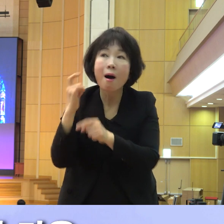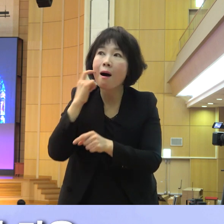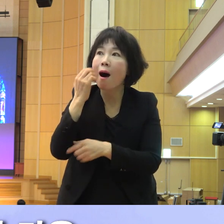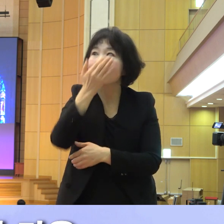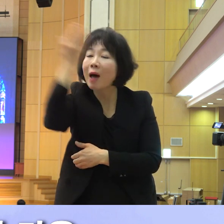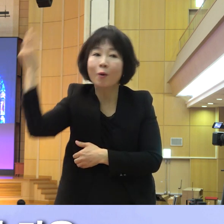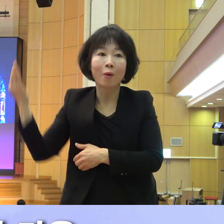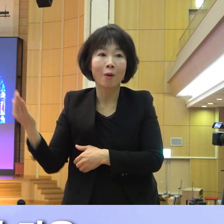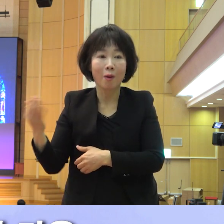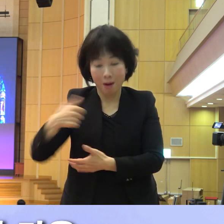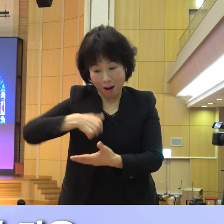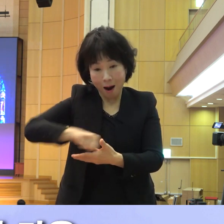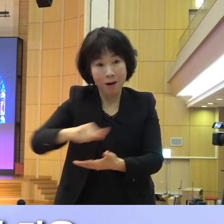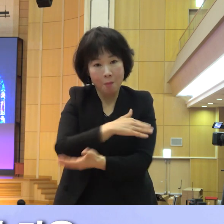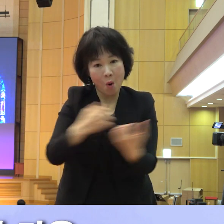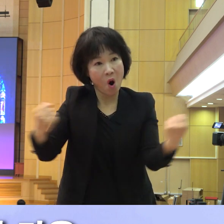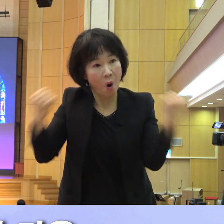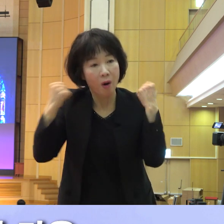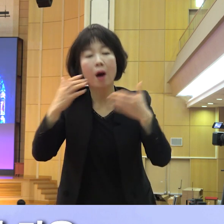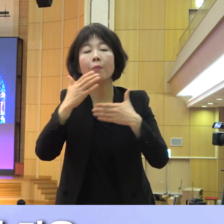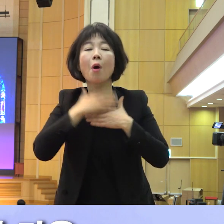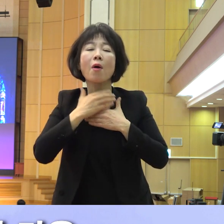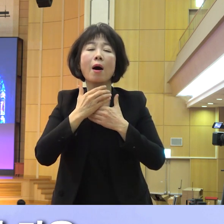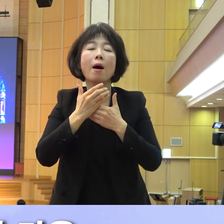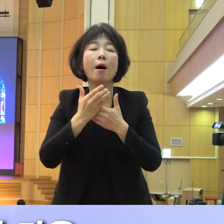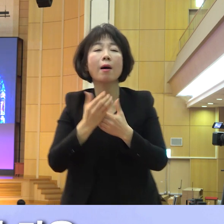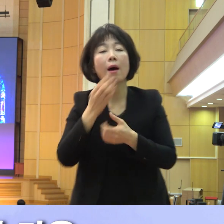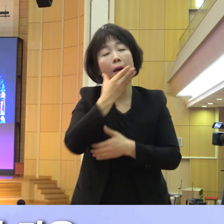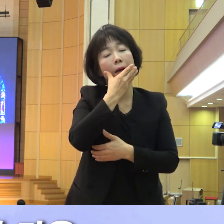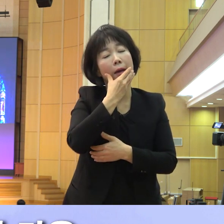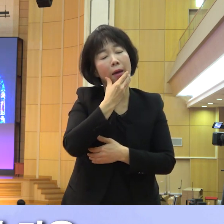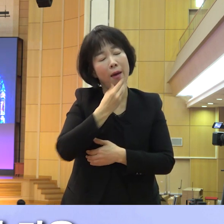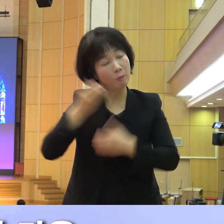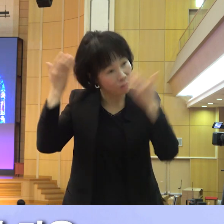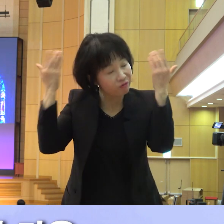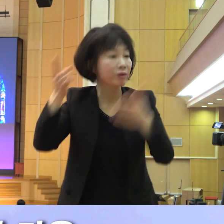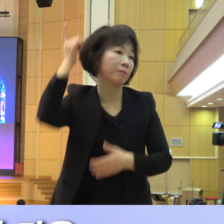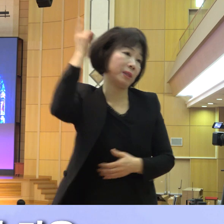그렇게 건강하고 평안하고 행복하다고 하는 것입니다.